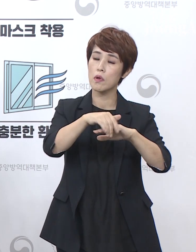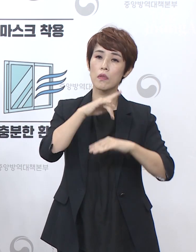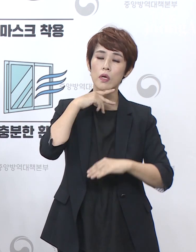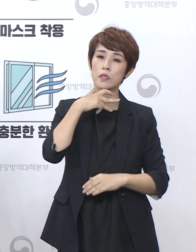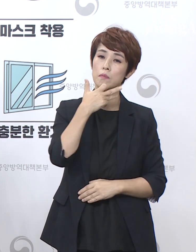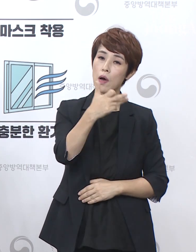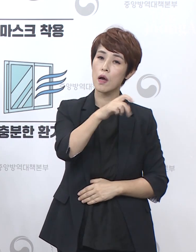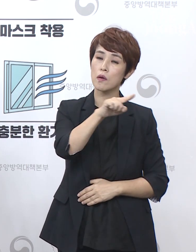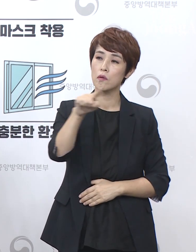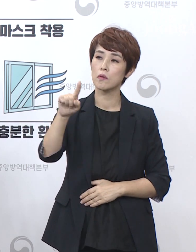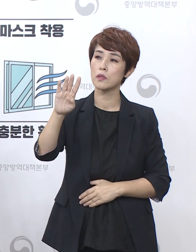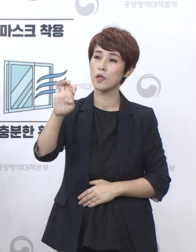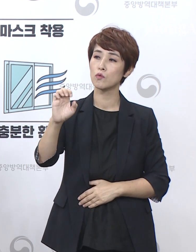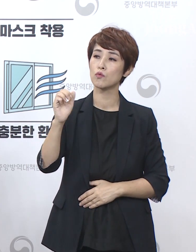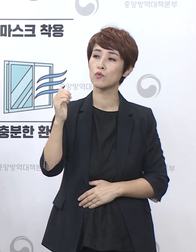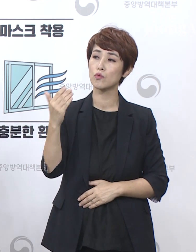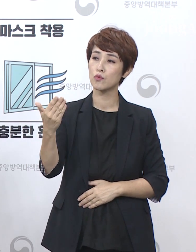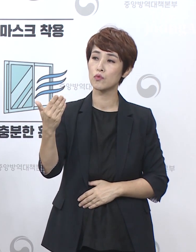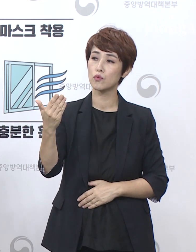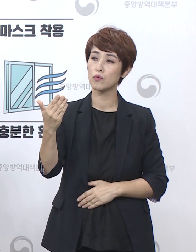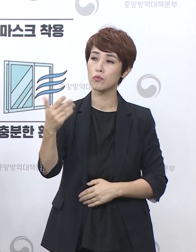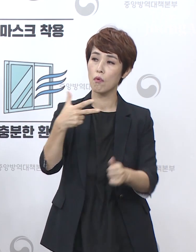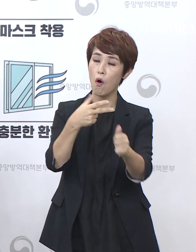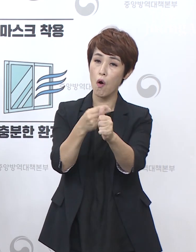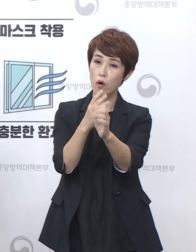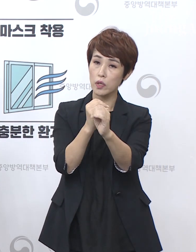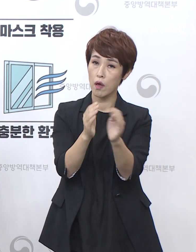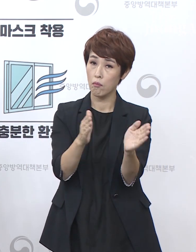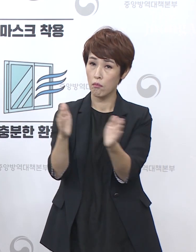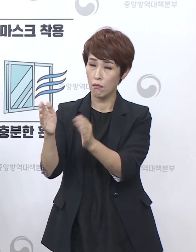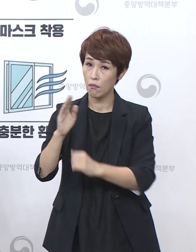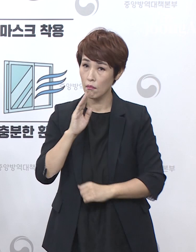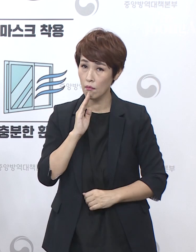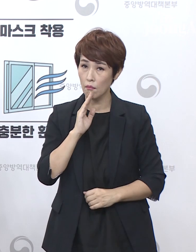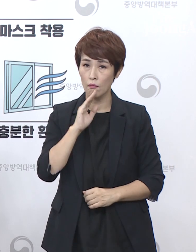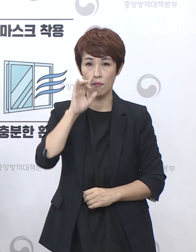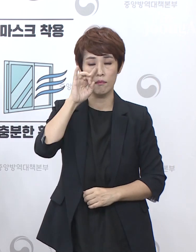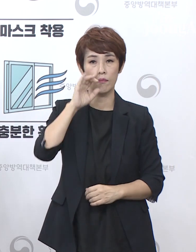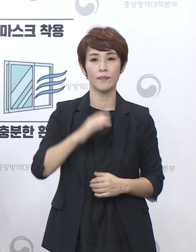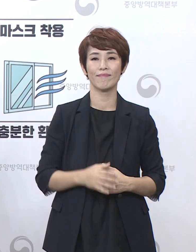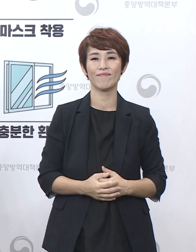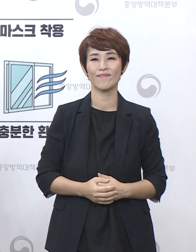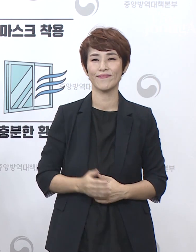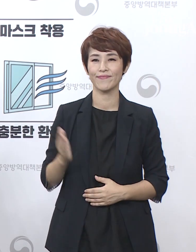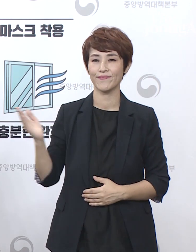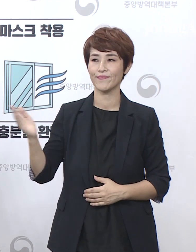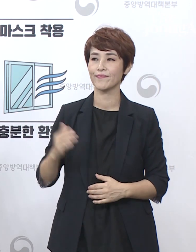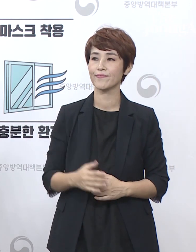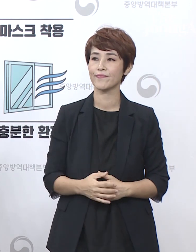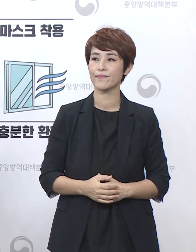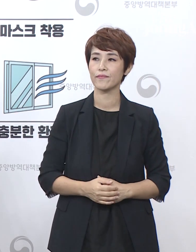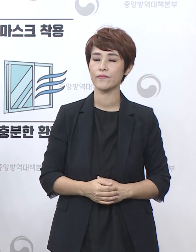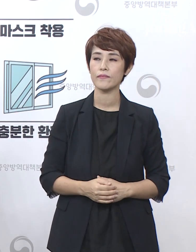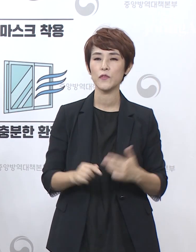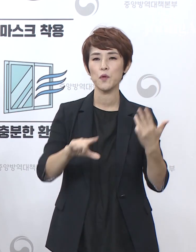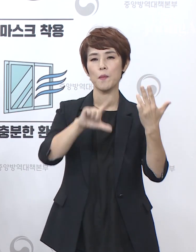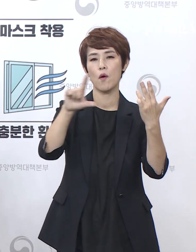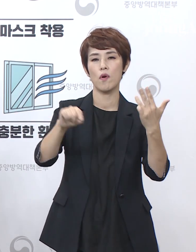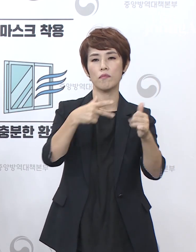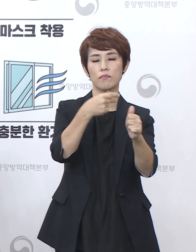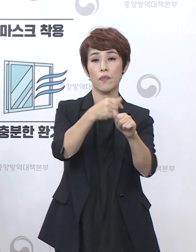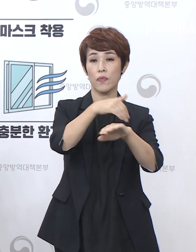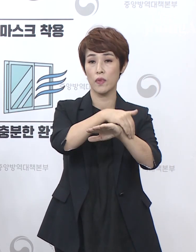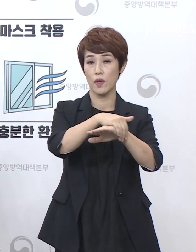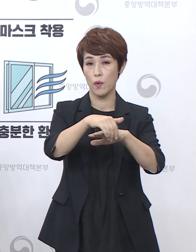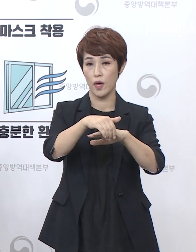18에서 49세의 접종 일정도 연기가 되는 것인지 질문이 있습니다. 네, 현재 8월 달 접종